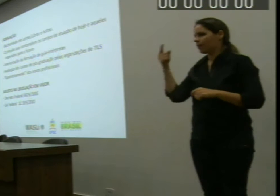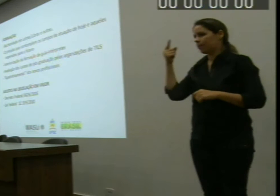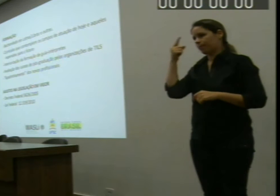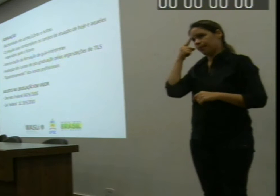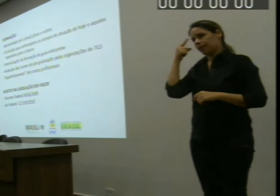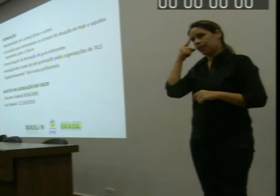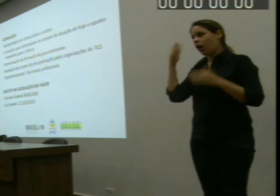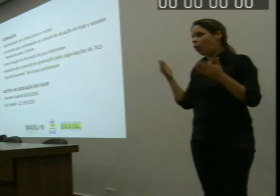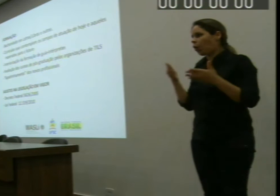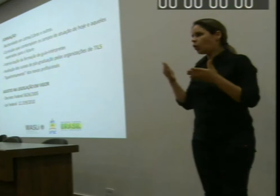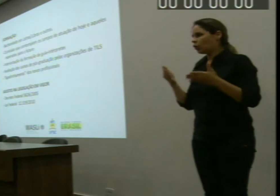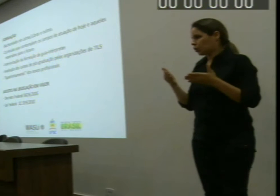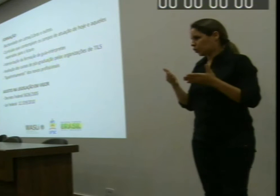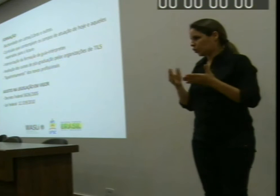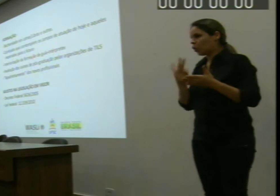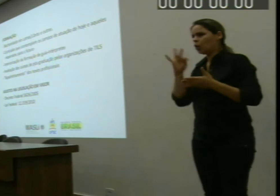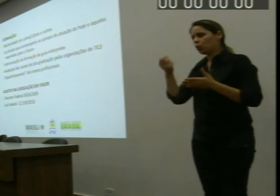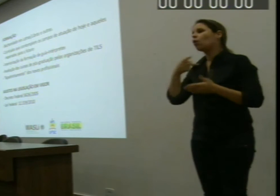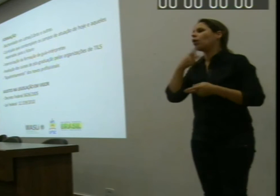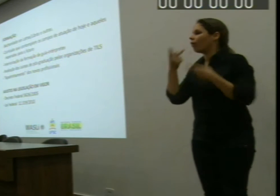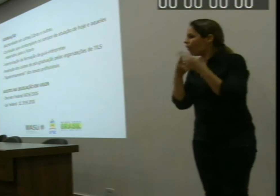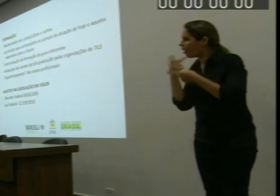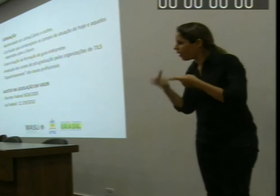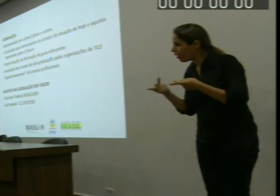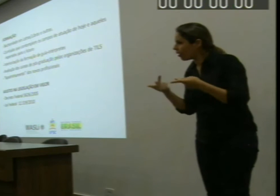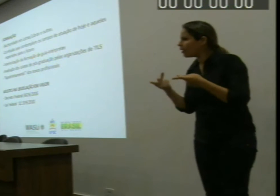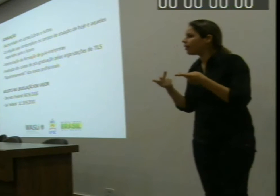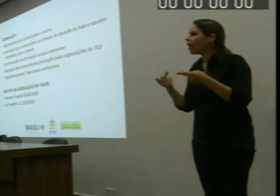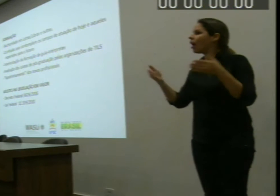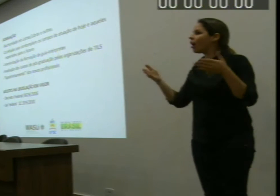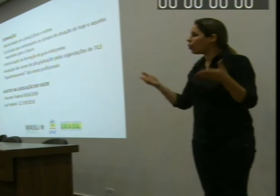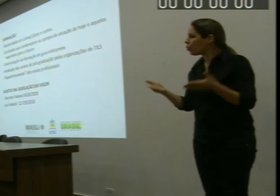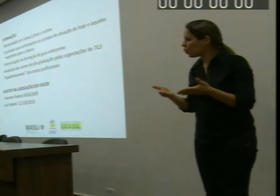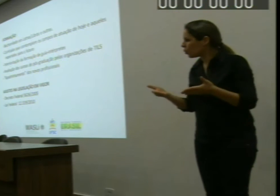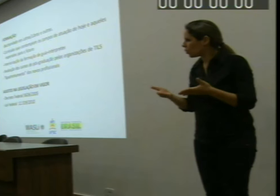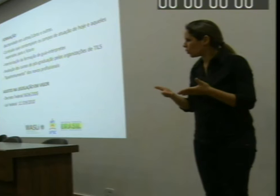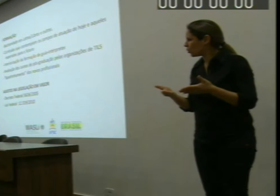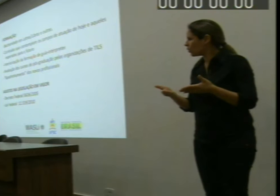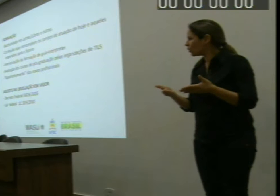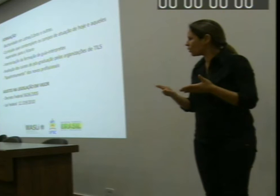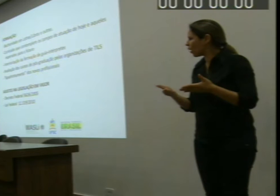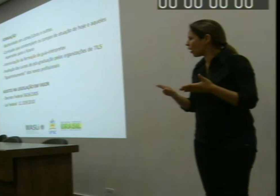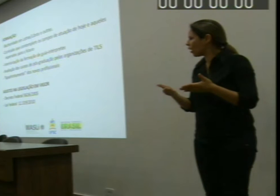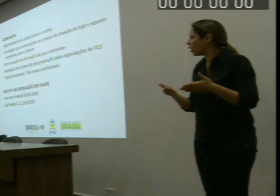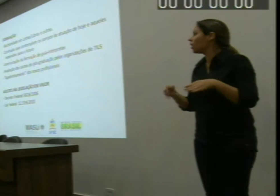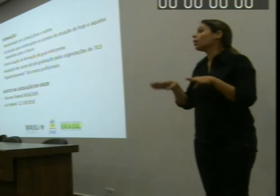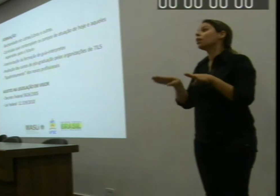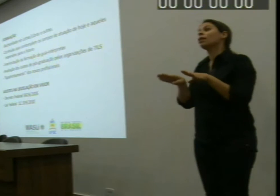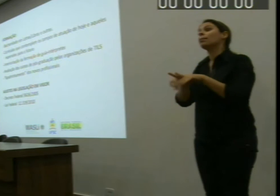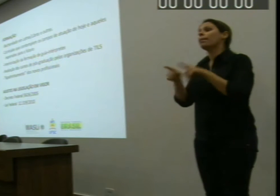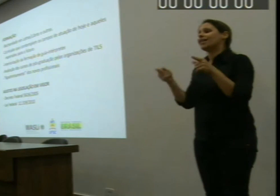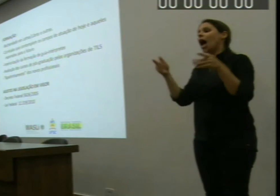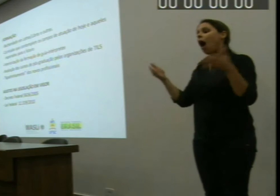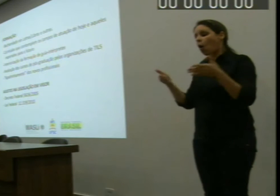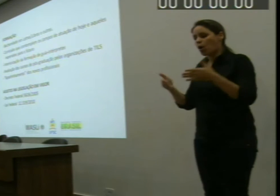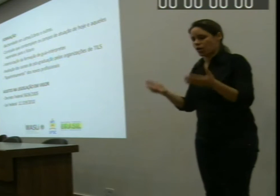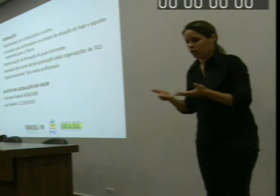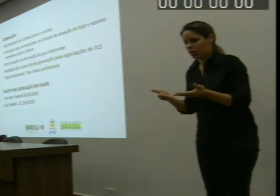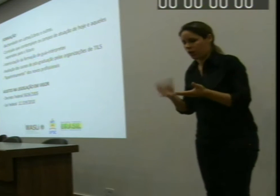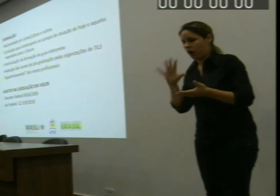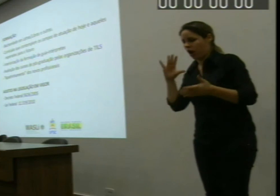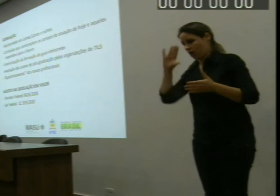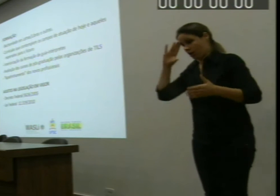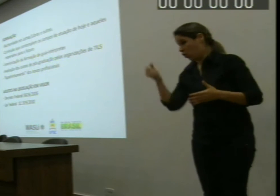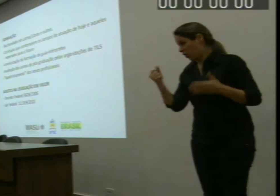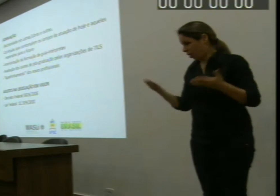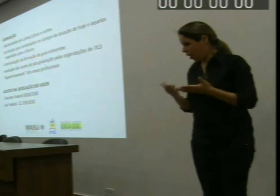falei mas é pensar em tudo isso que eu falei que é atual mas na perspectiva de como modificar o que